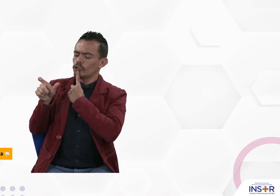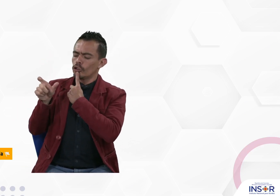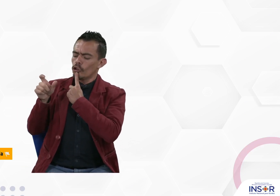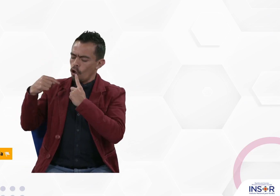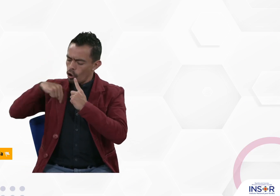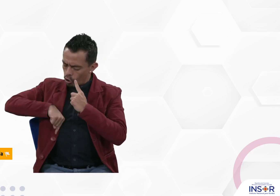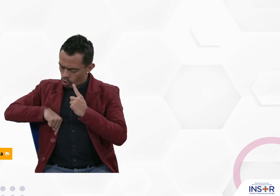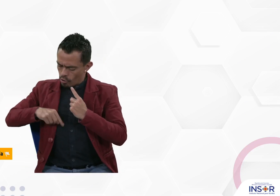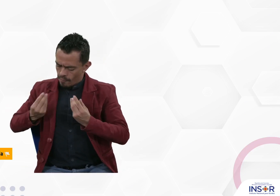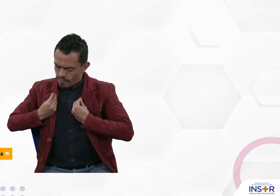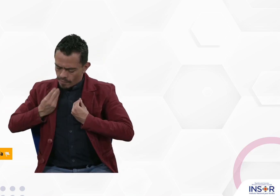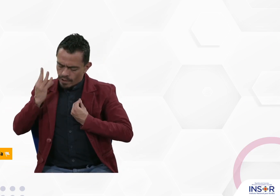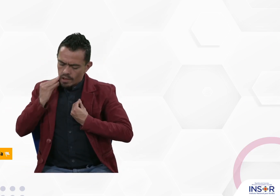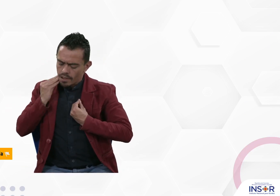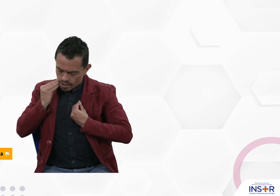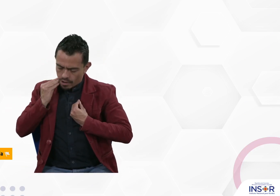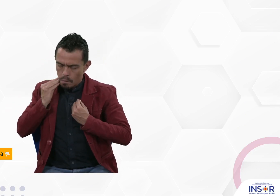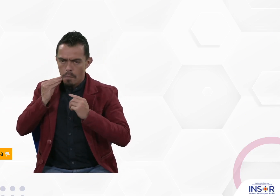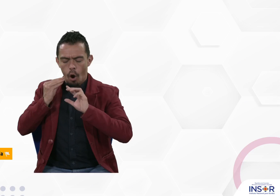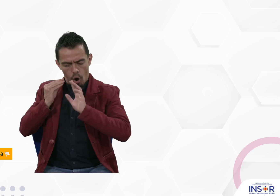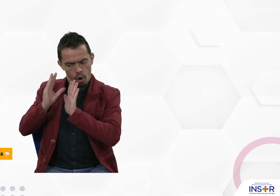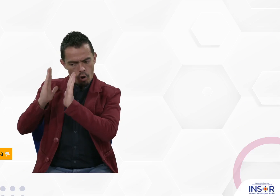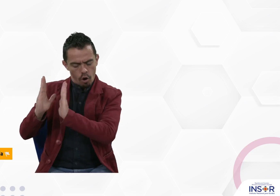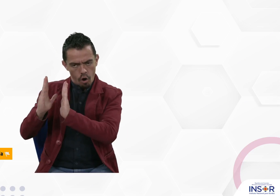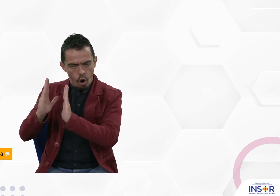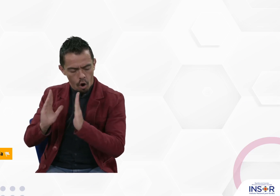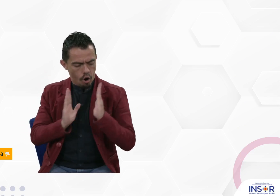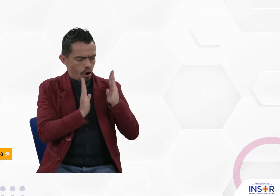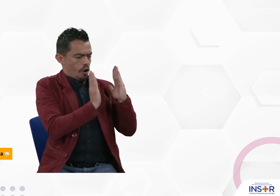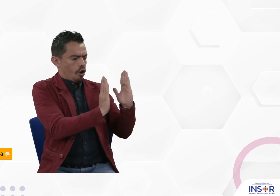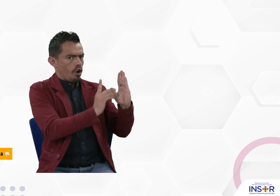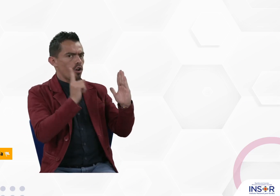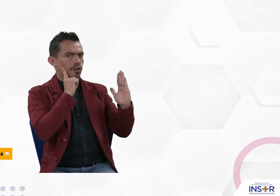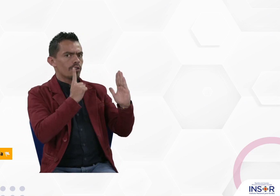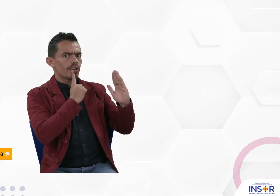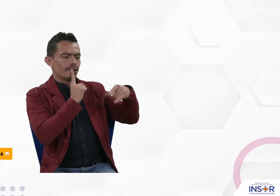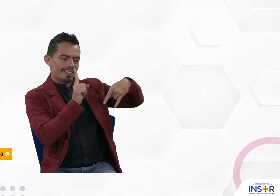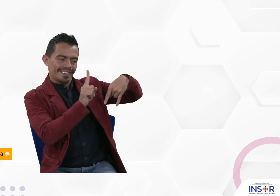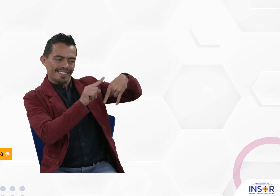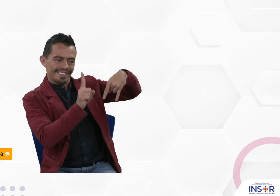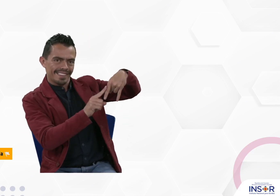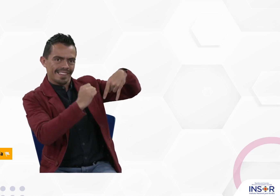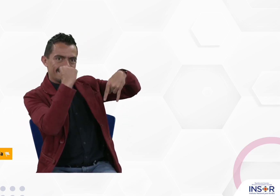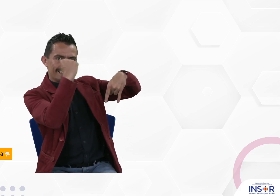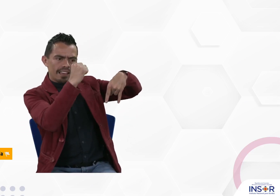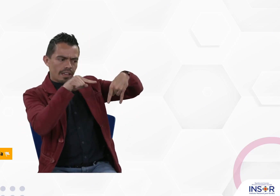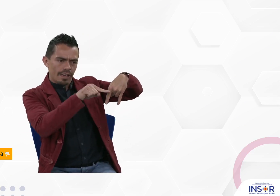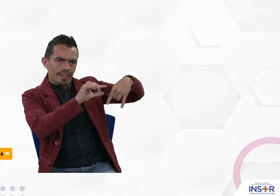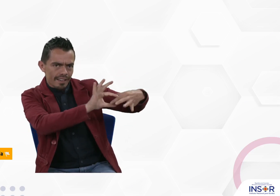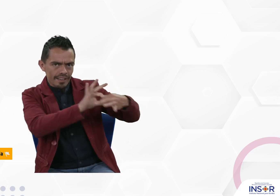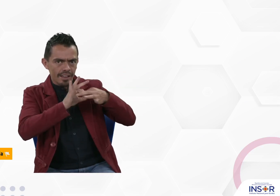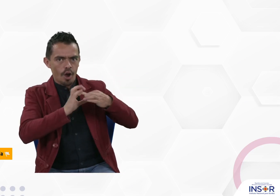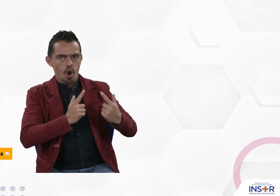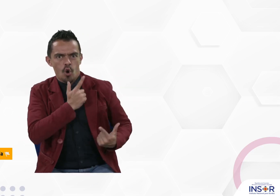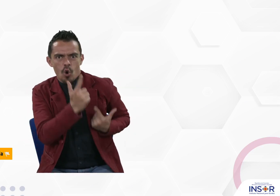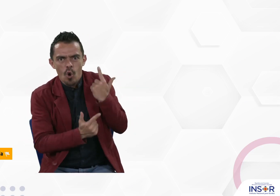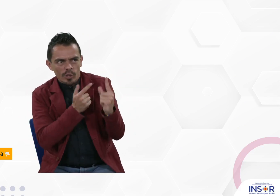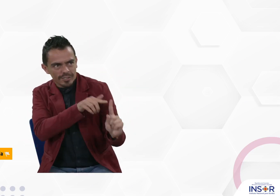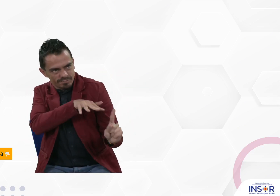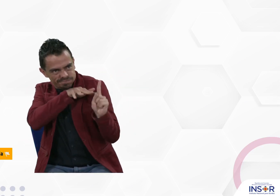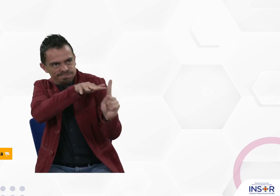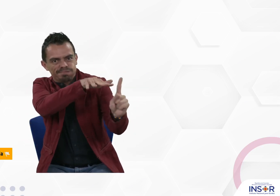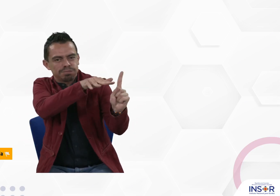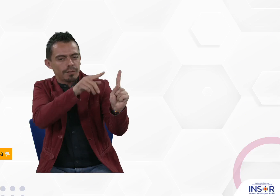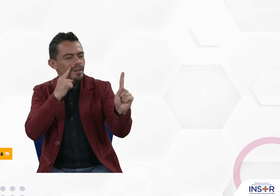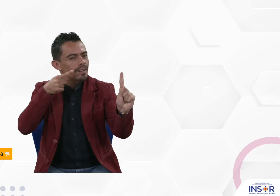aquí. ¿Y esto a qué se refiere? A esa forma de vivir y ser en el mundo y también, como